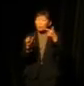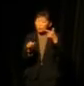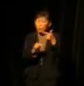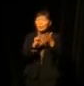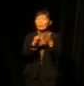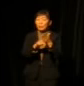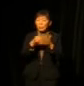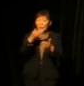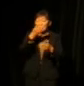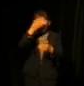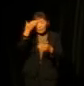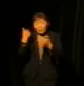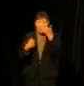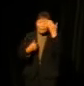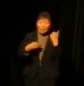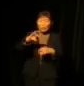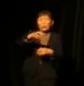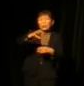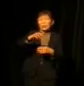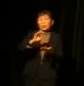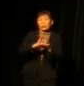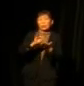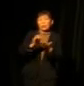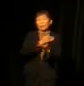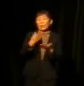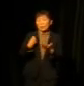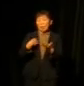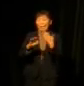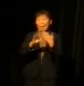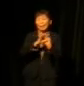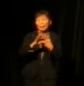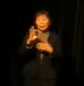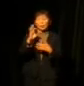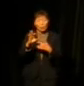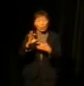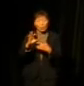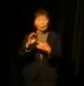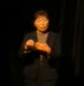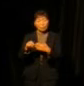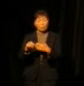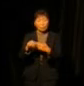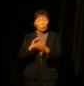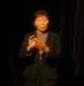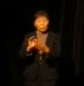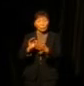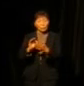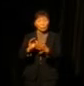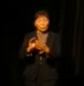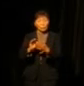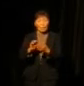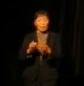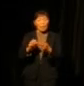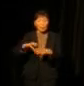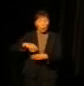水道が使えるようになった。それで仮設のトイレが撤去、水筒持参もなくなりました。あとは郵便物、宅配便